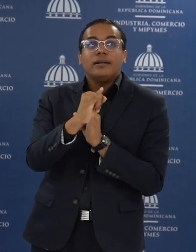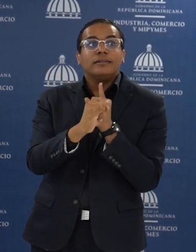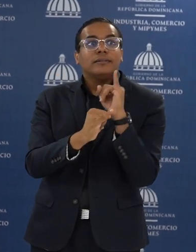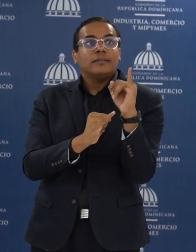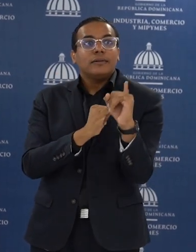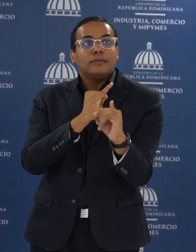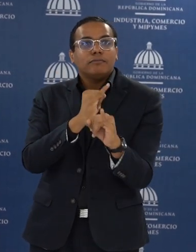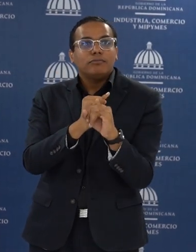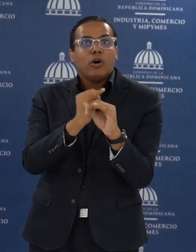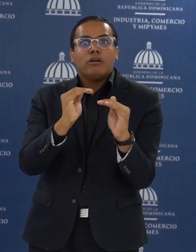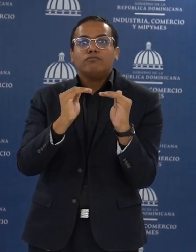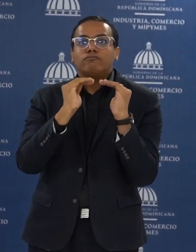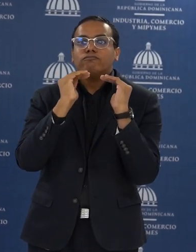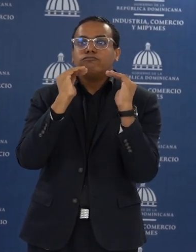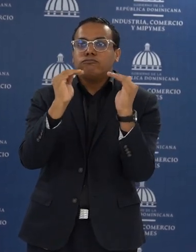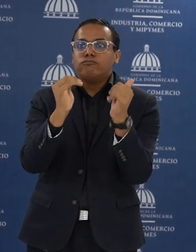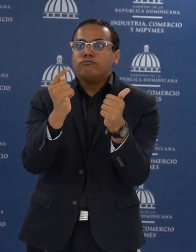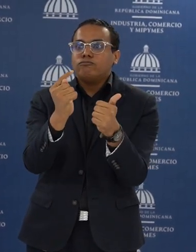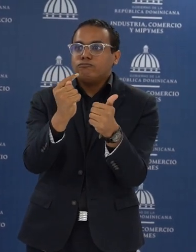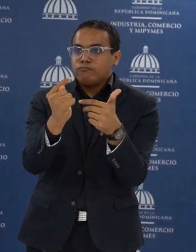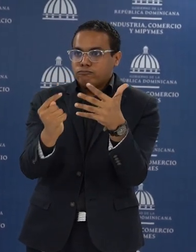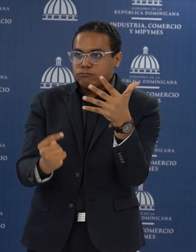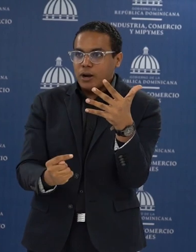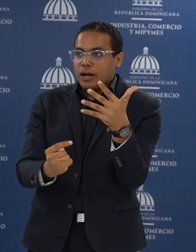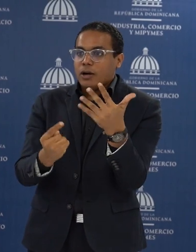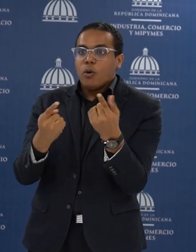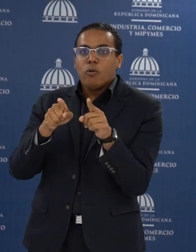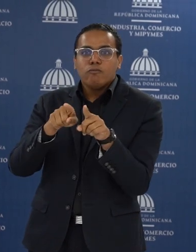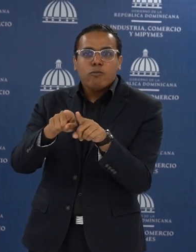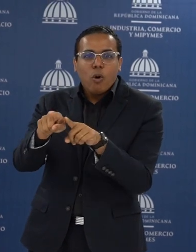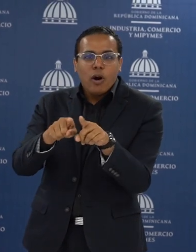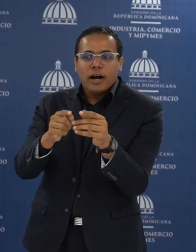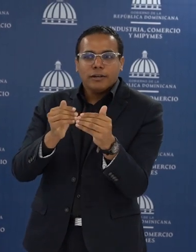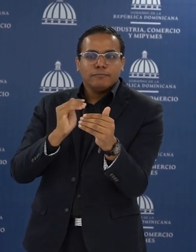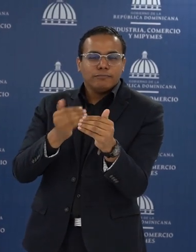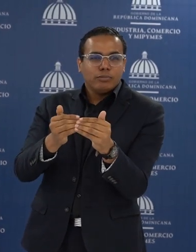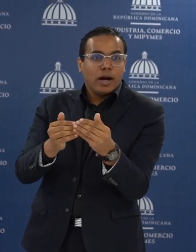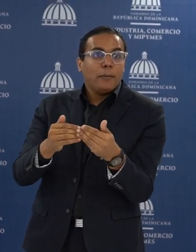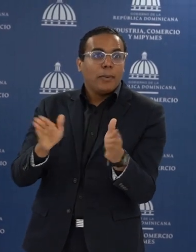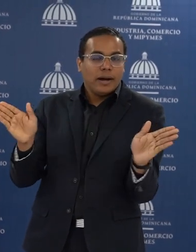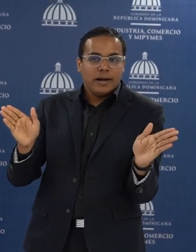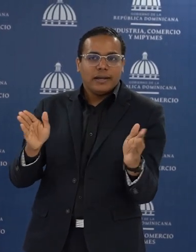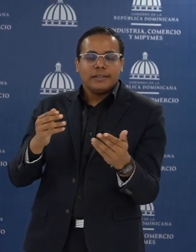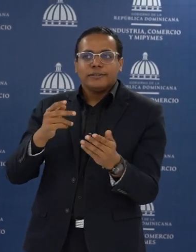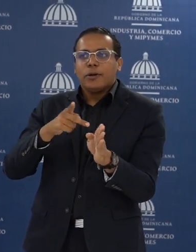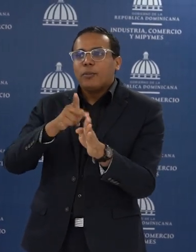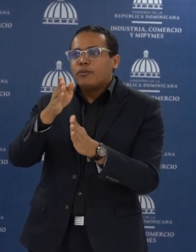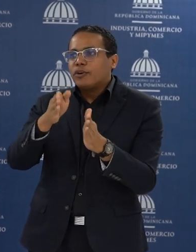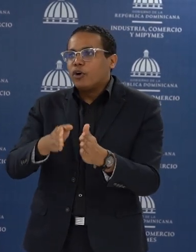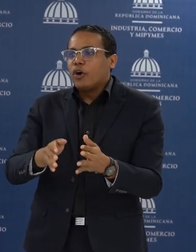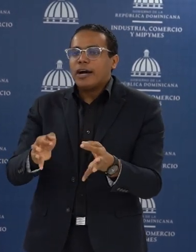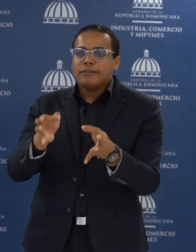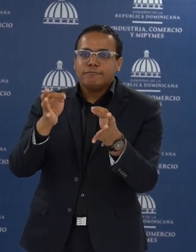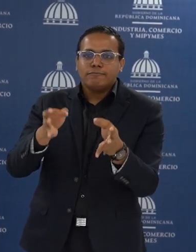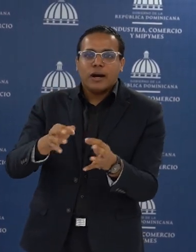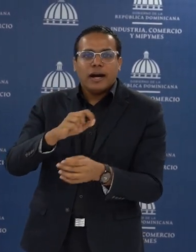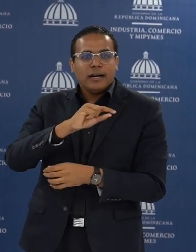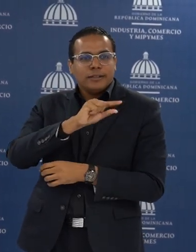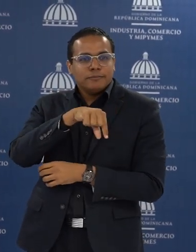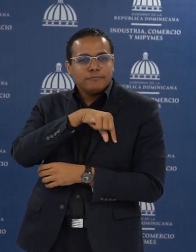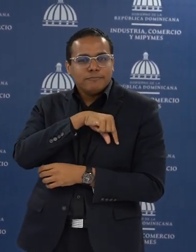internacionales con los más altos estándares y competitividad, en todo el sentido de la palabra, de profesión, calidad,